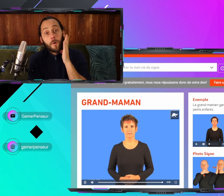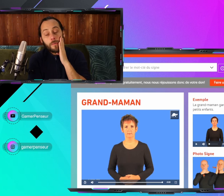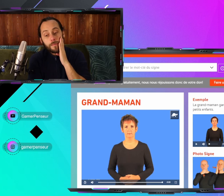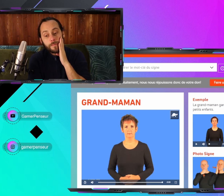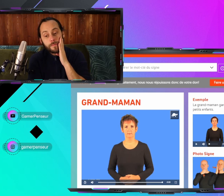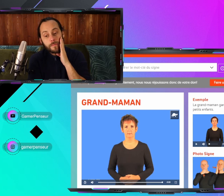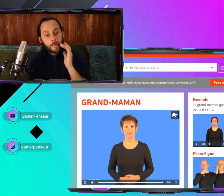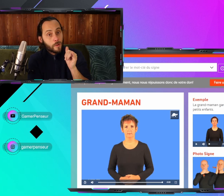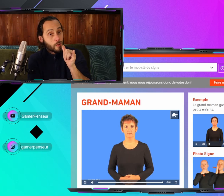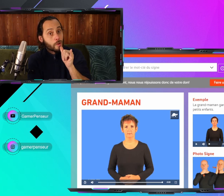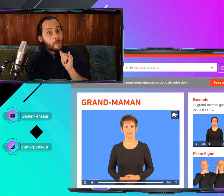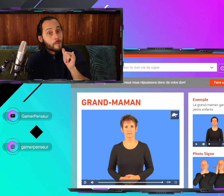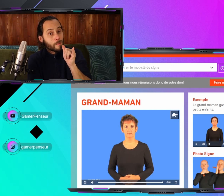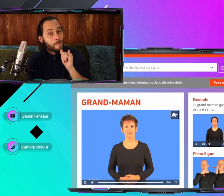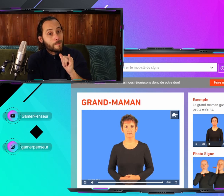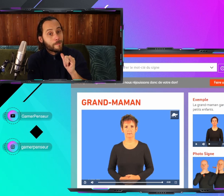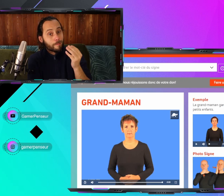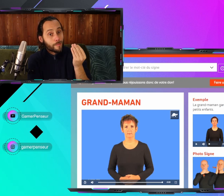grand-maman,